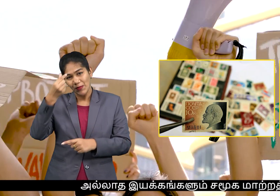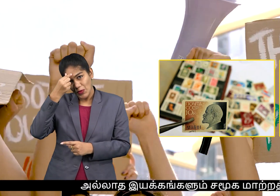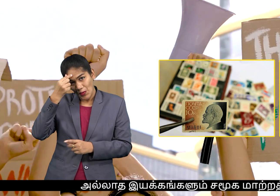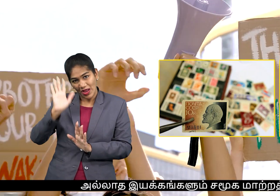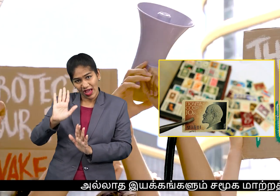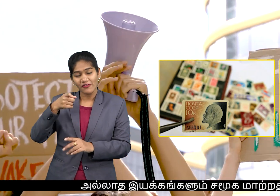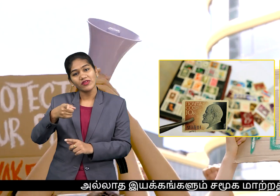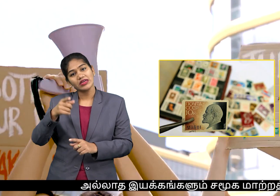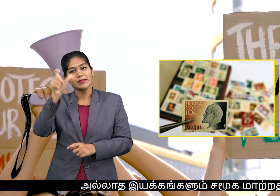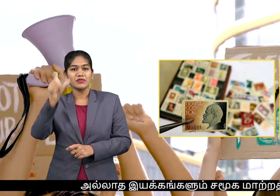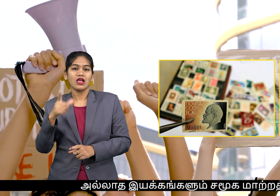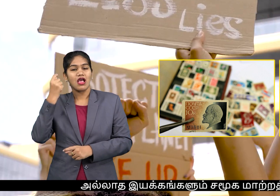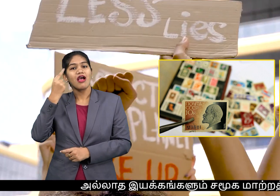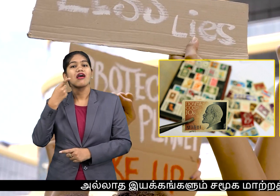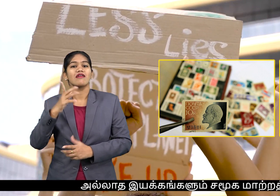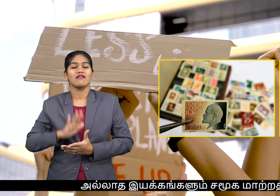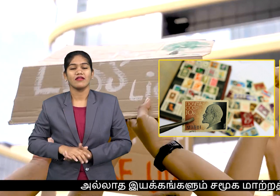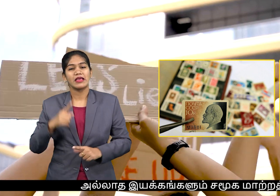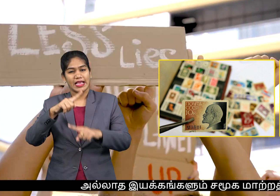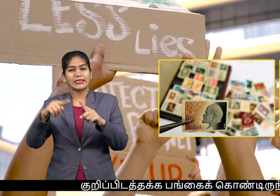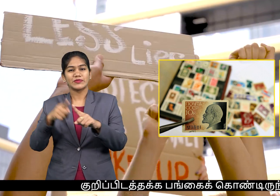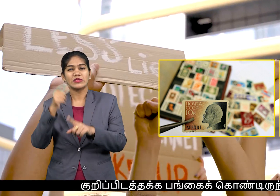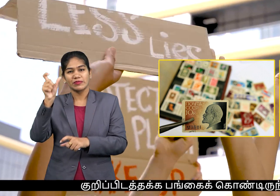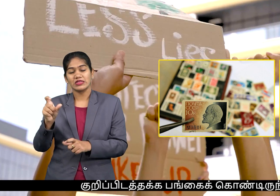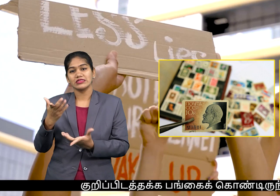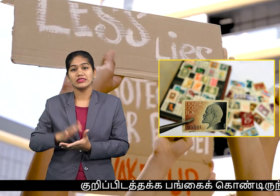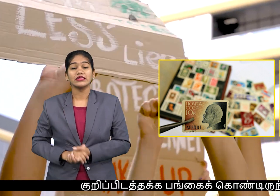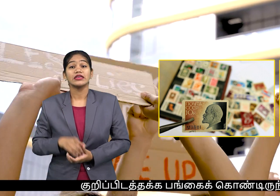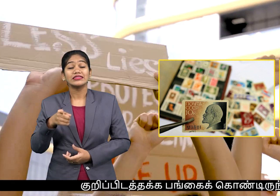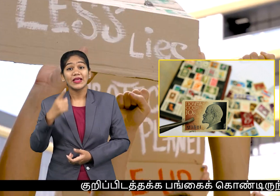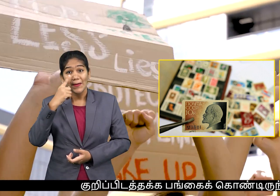அல்லாத இயக்கங்களும் சமூக மாற்றத்தில் குறிப்பிடத்தக்க பங்கை கொண்டிருந்தன.